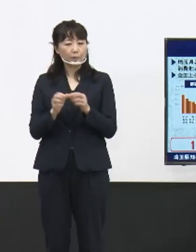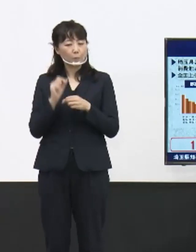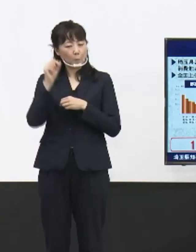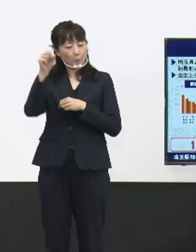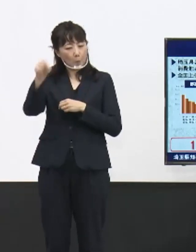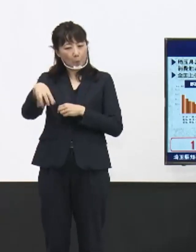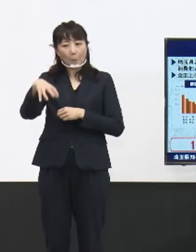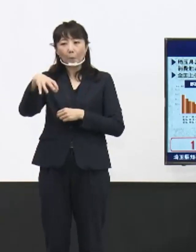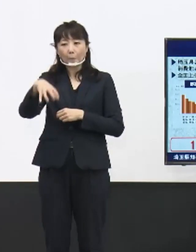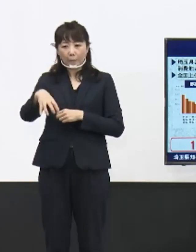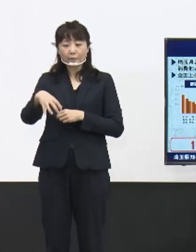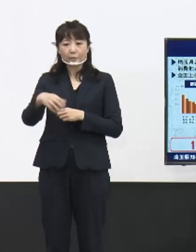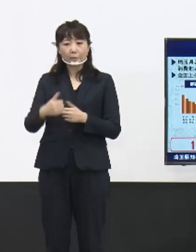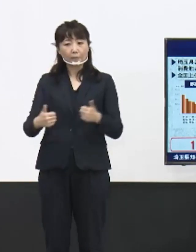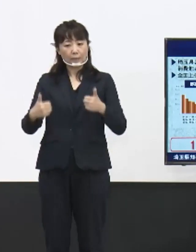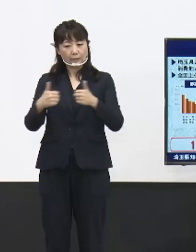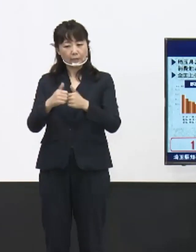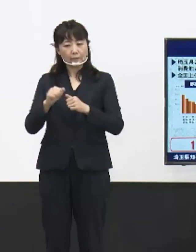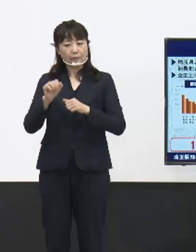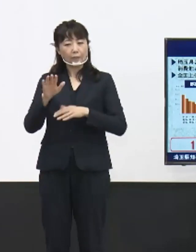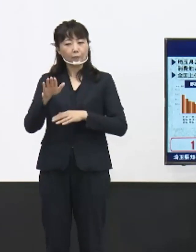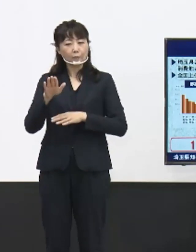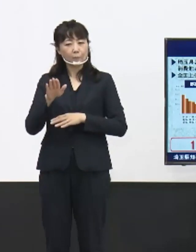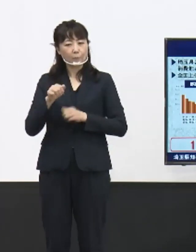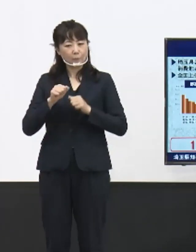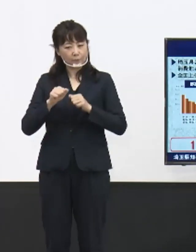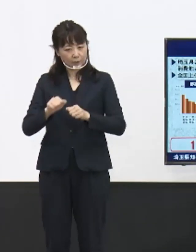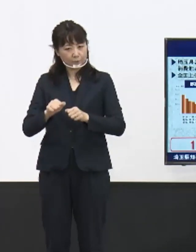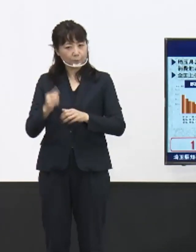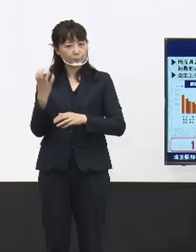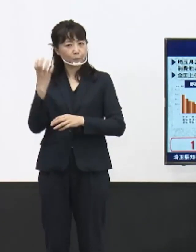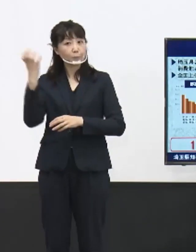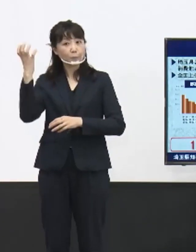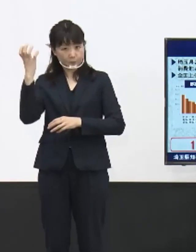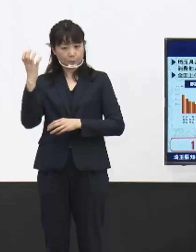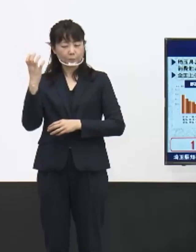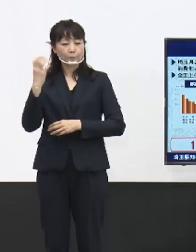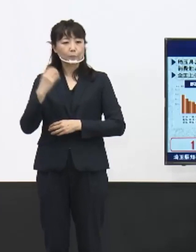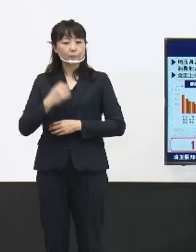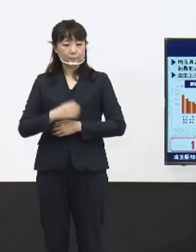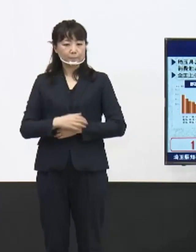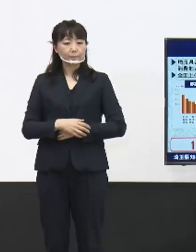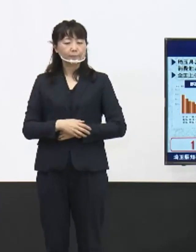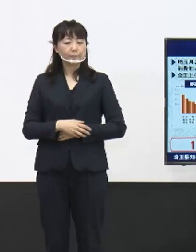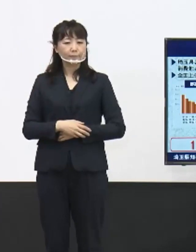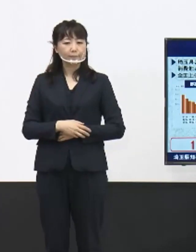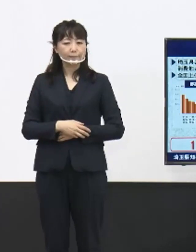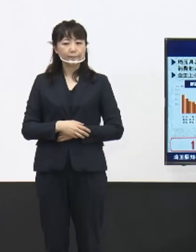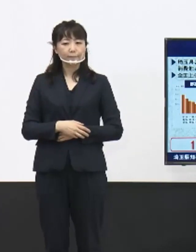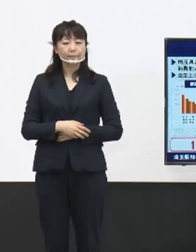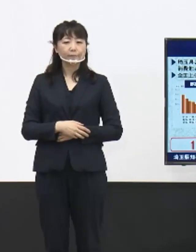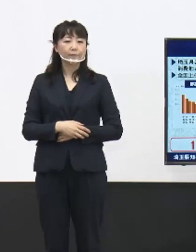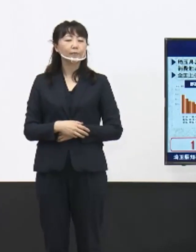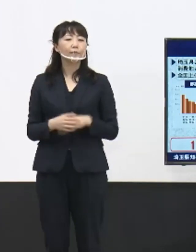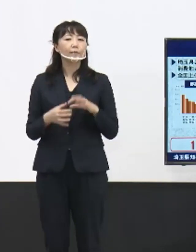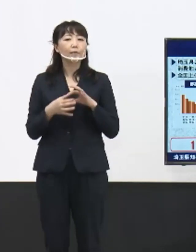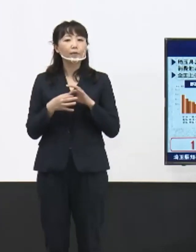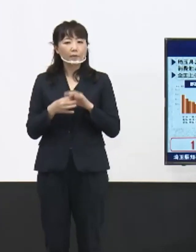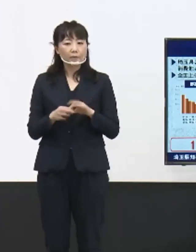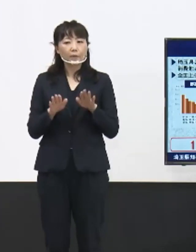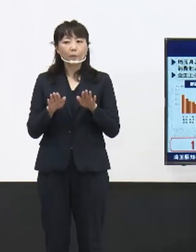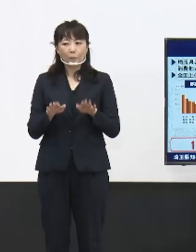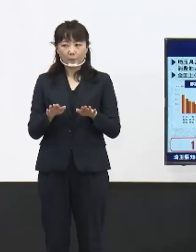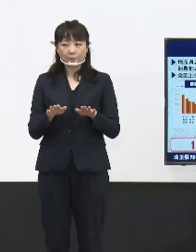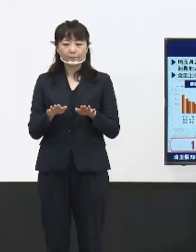るということになるんだろうというふうに考えている、あるいは限定的になると思いますので、今